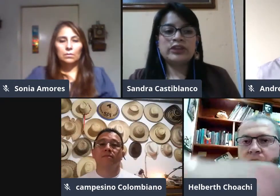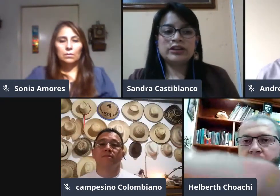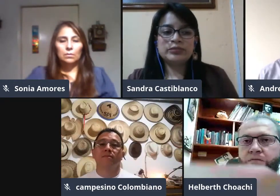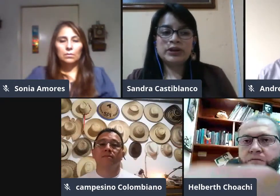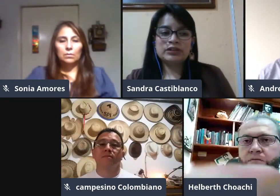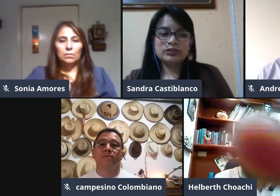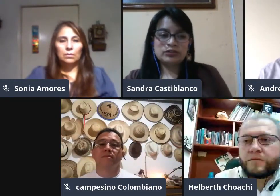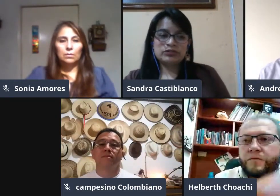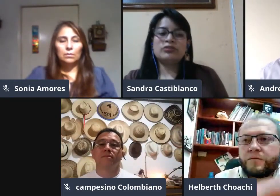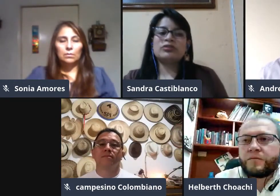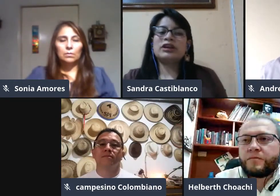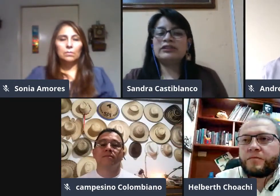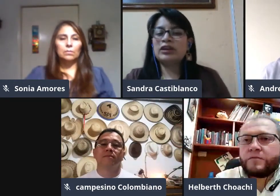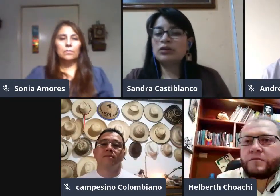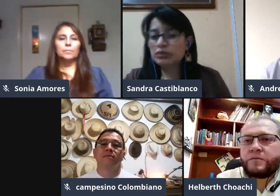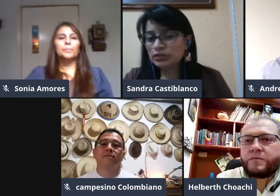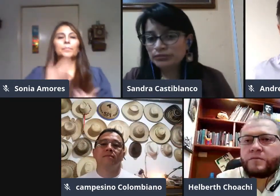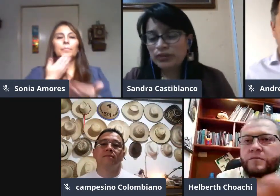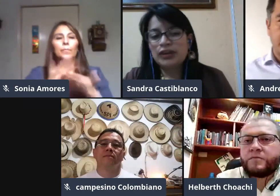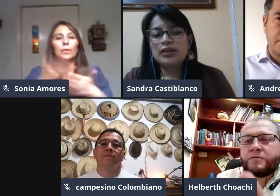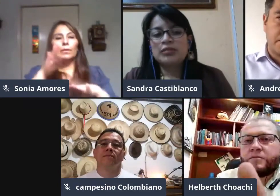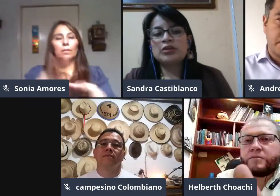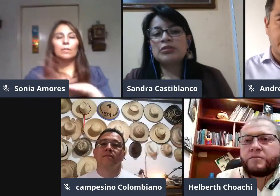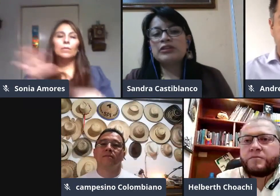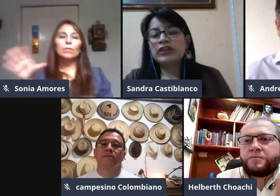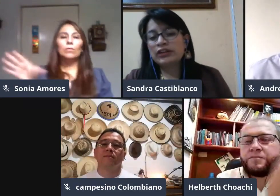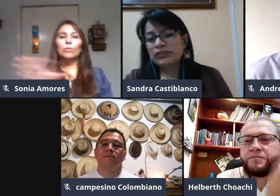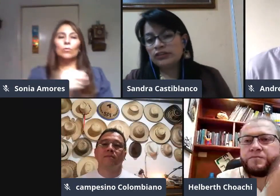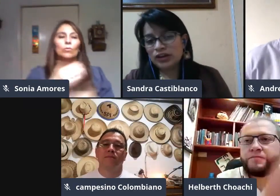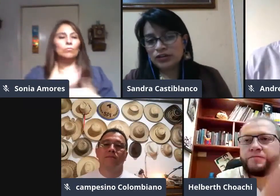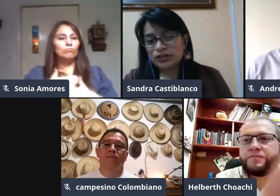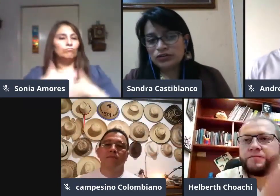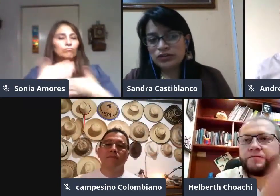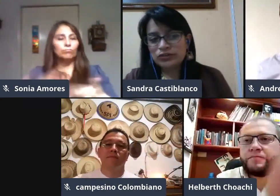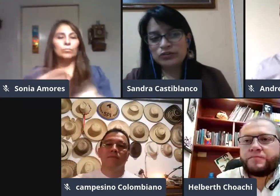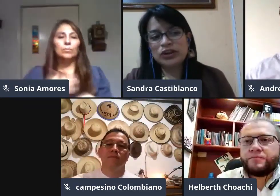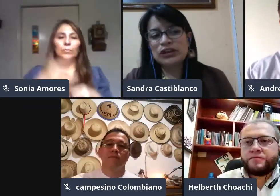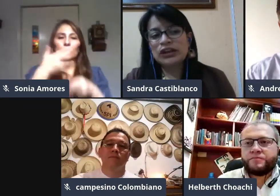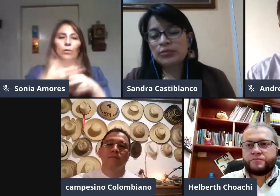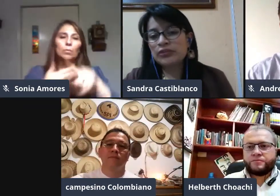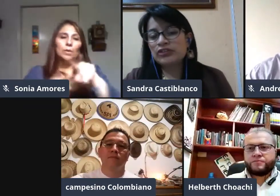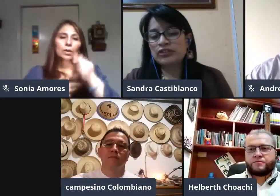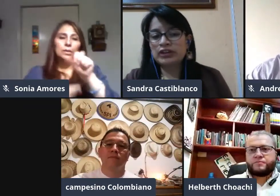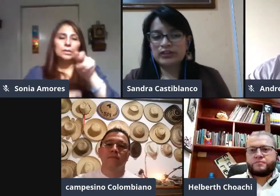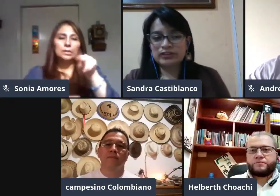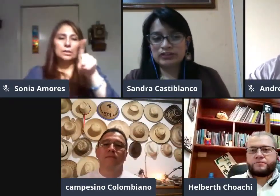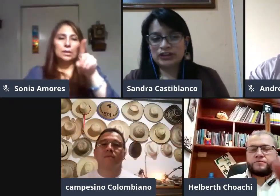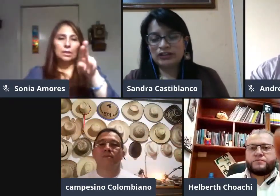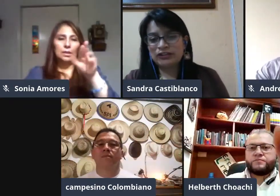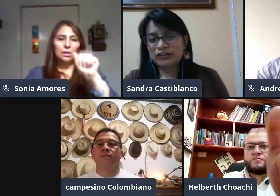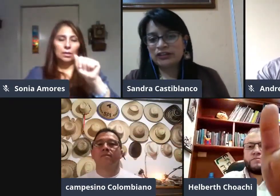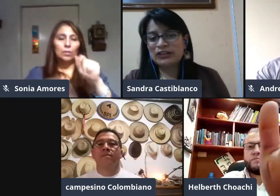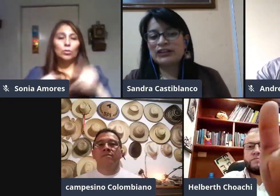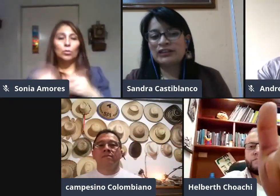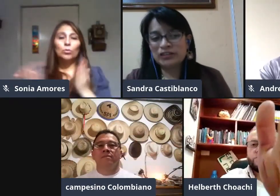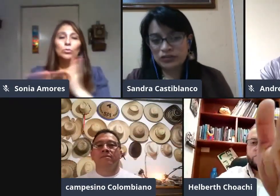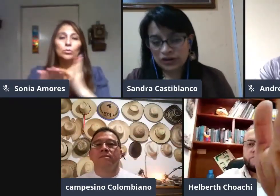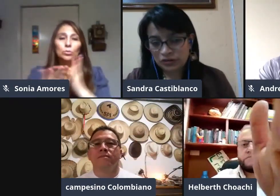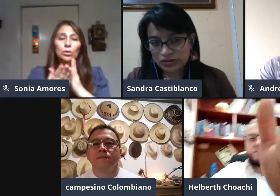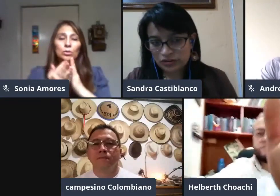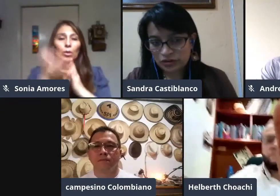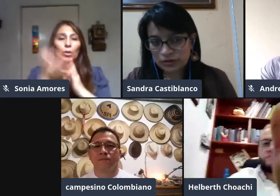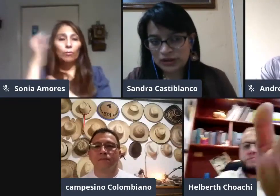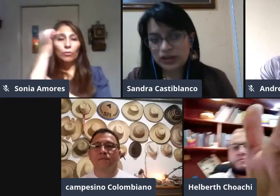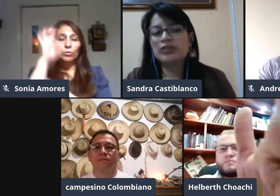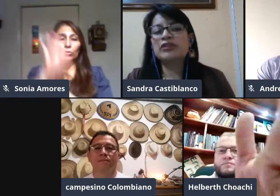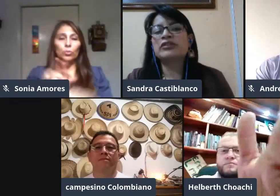Bueno, buenas tardes para todos, un cordial saludo. Mi nombre es Sandra Castiblanco, yo soy estudiante de la profesionalización de la licenciatura